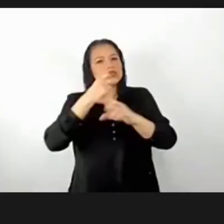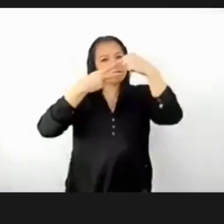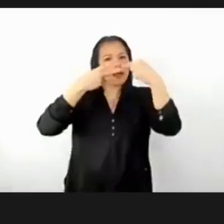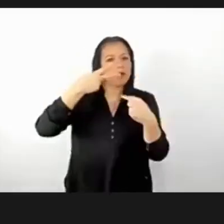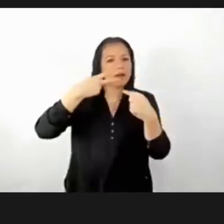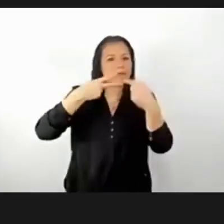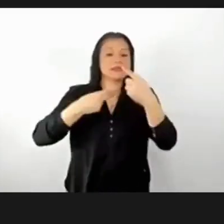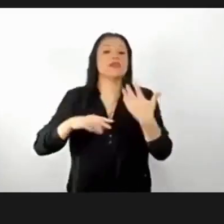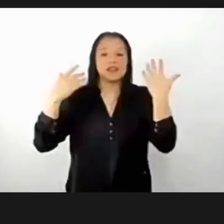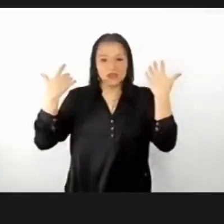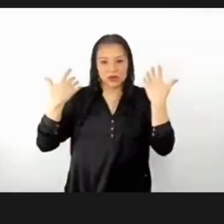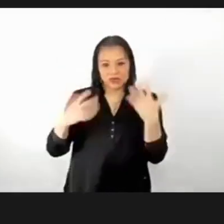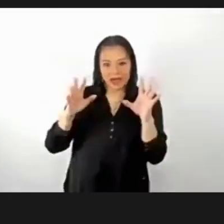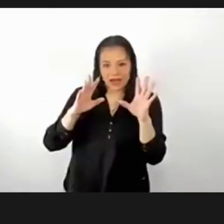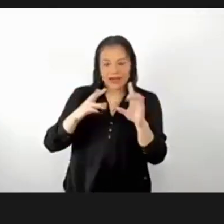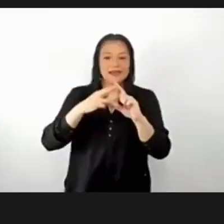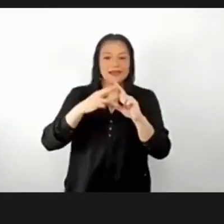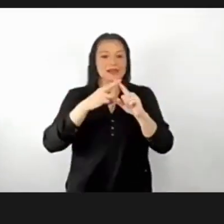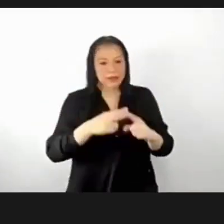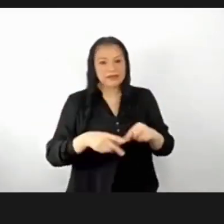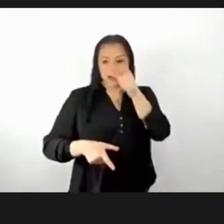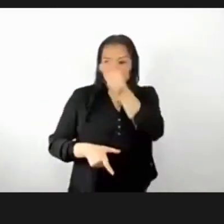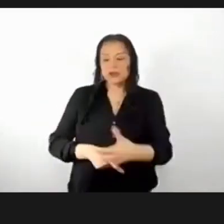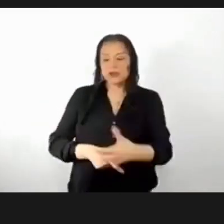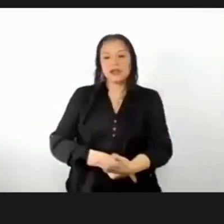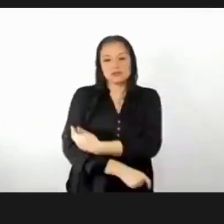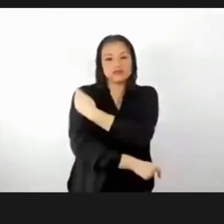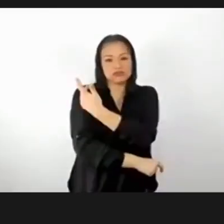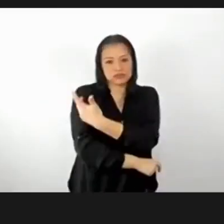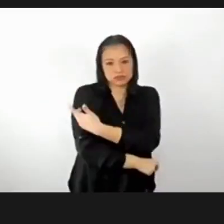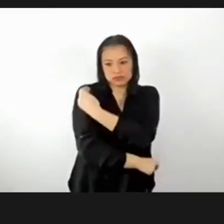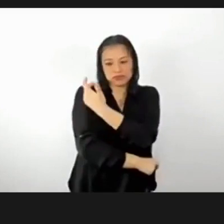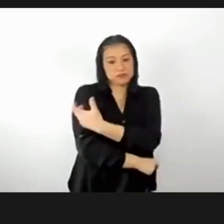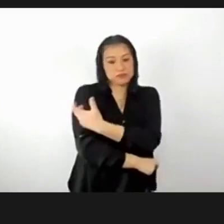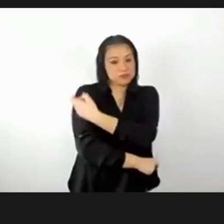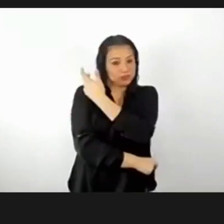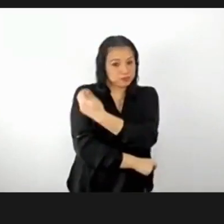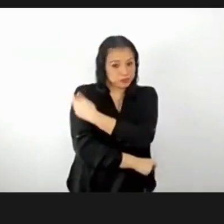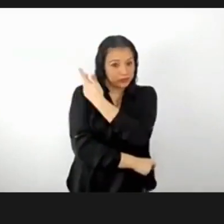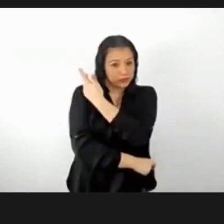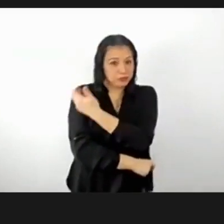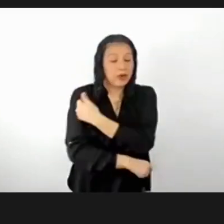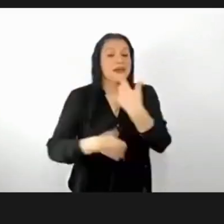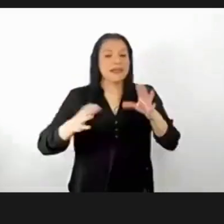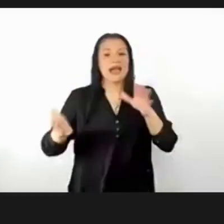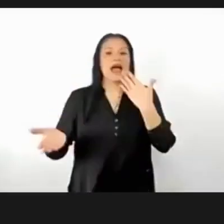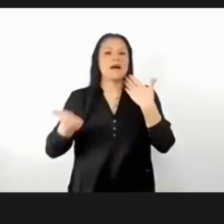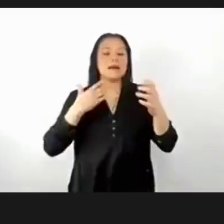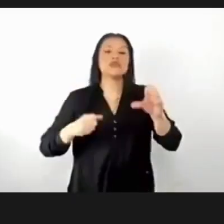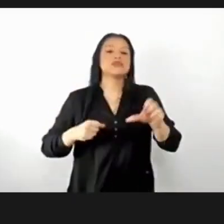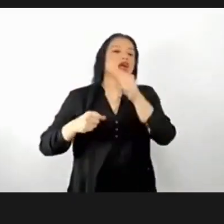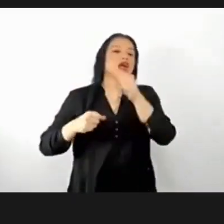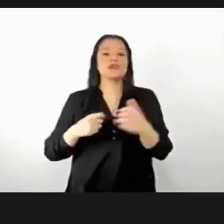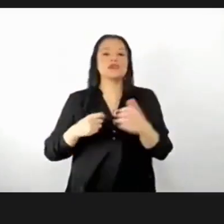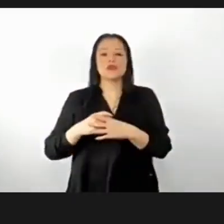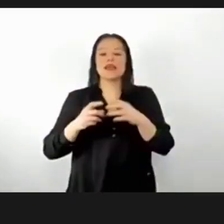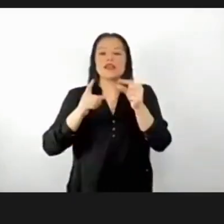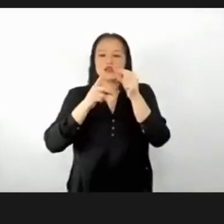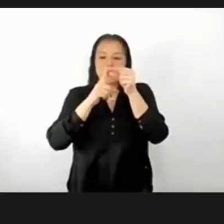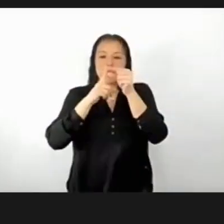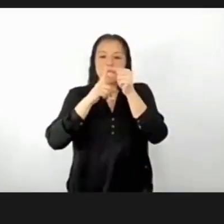ya se empieza a dar la vacuna en la gente, en la población. Oiga, ya hablamos de otro concepto que se llama